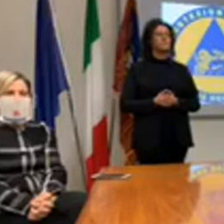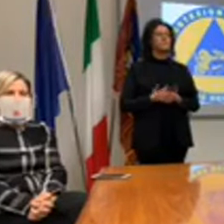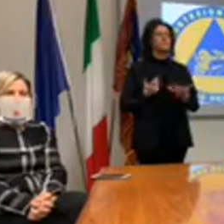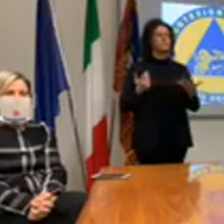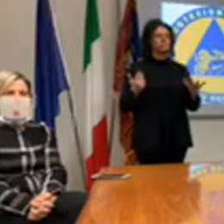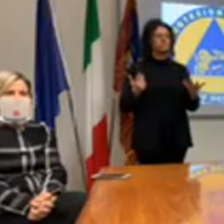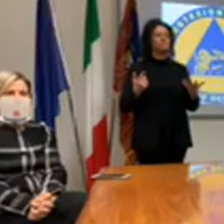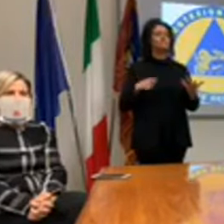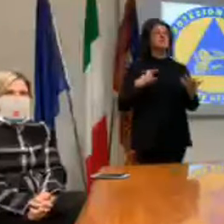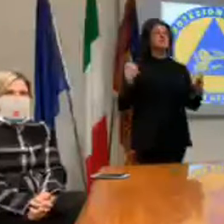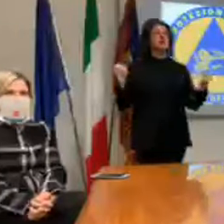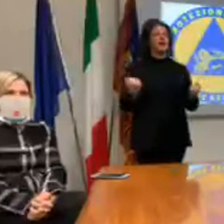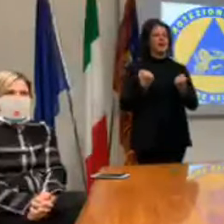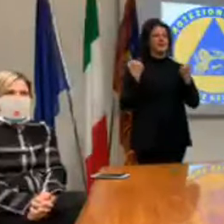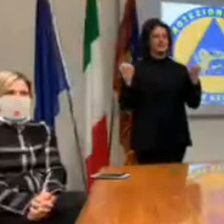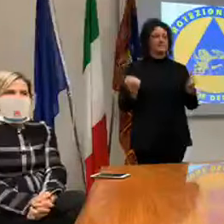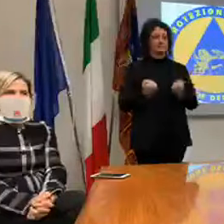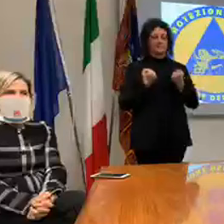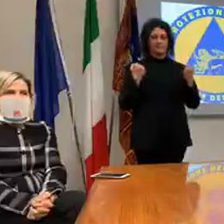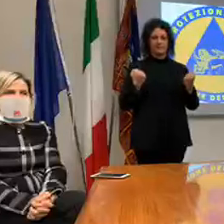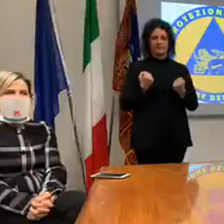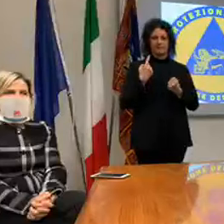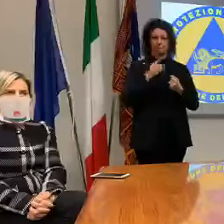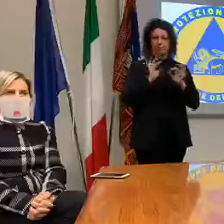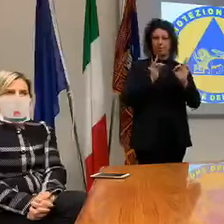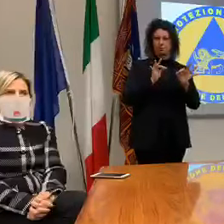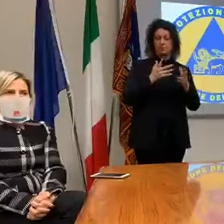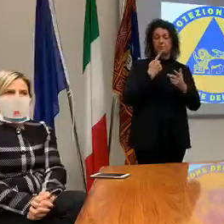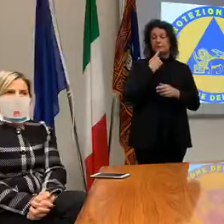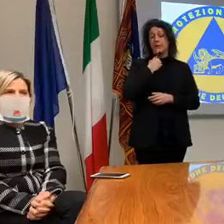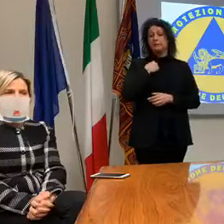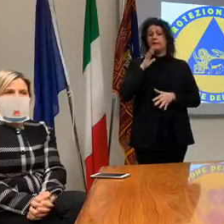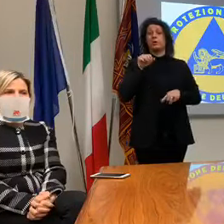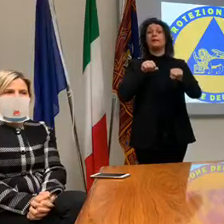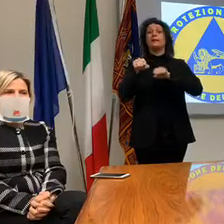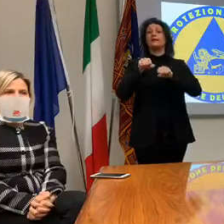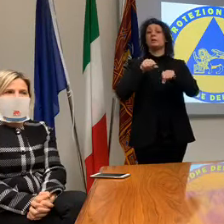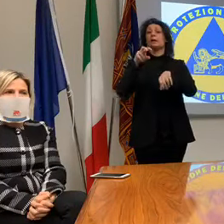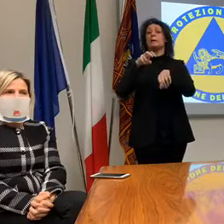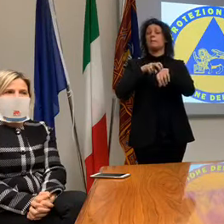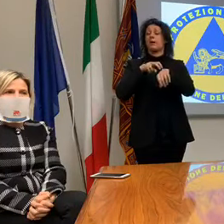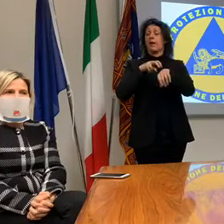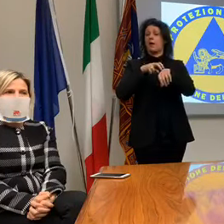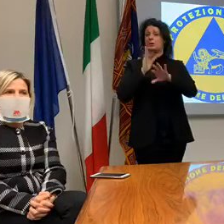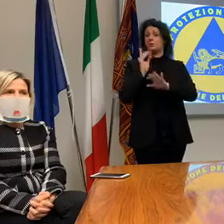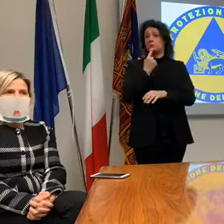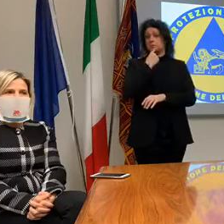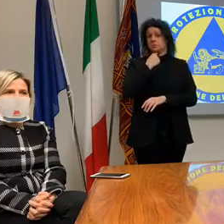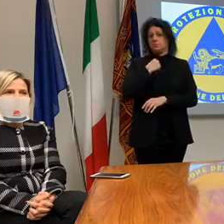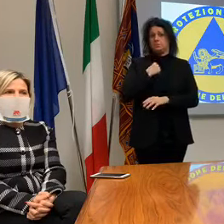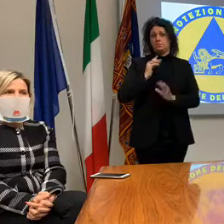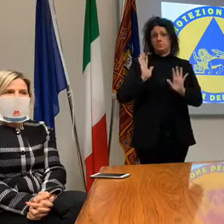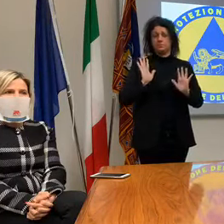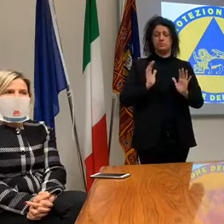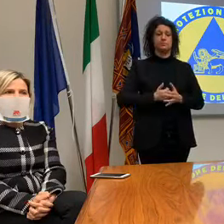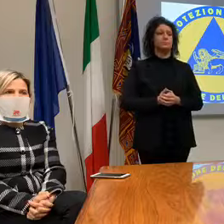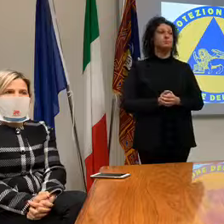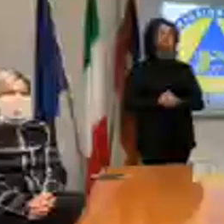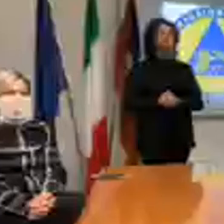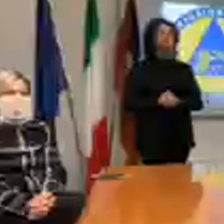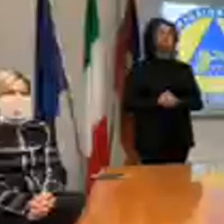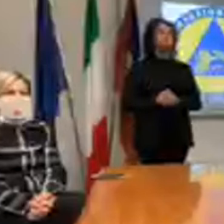se questo corrisponde alla verità, però me l'hanno segnalato dei dirigenti medici, che insomma ci sono anche reparti in cui